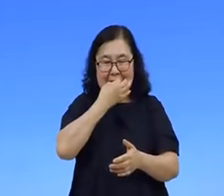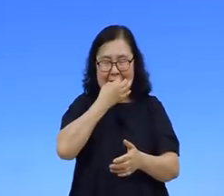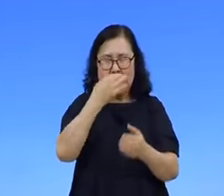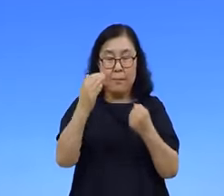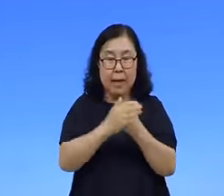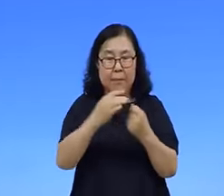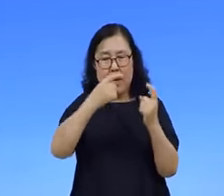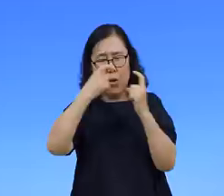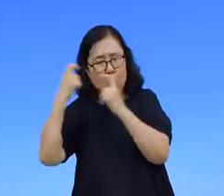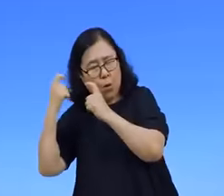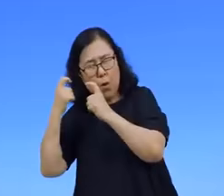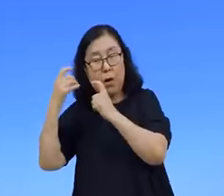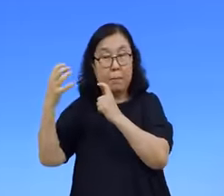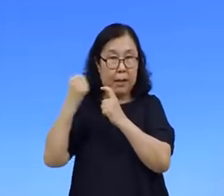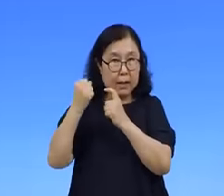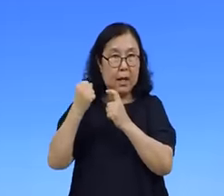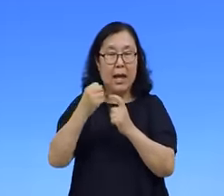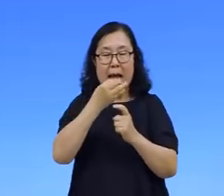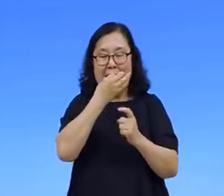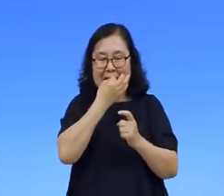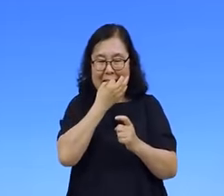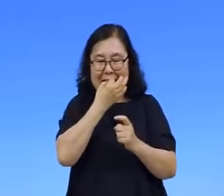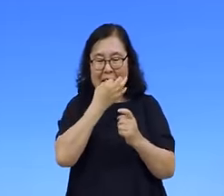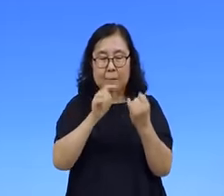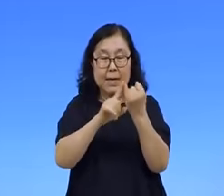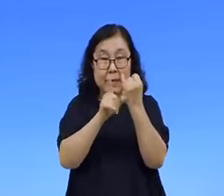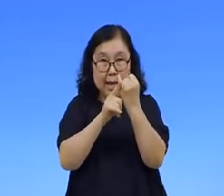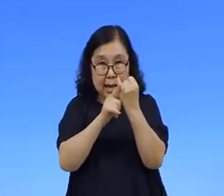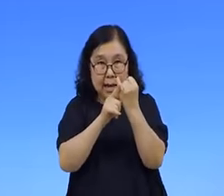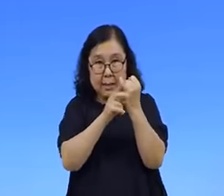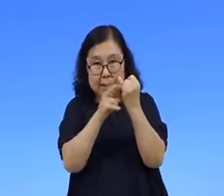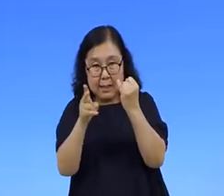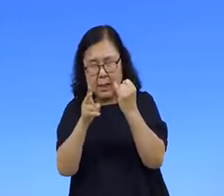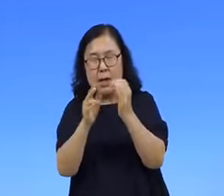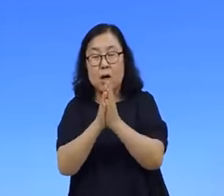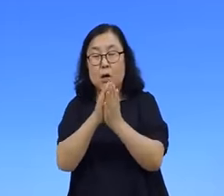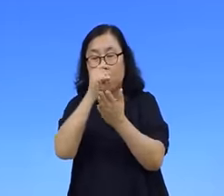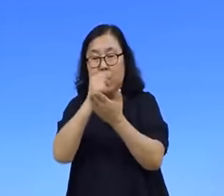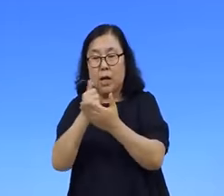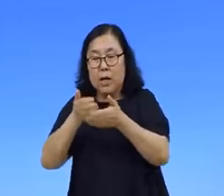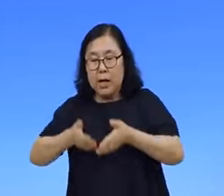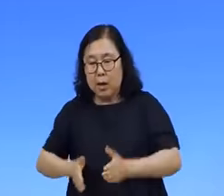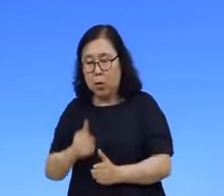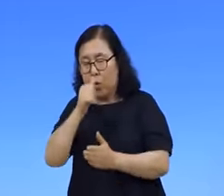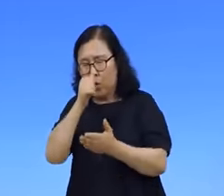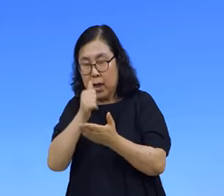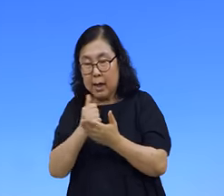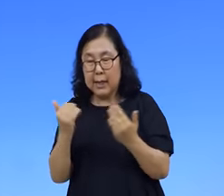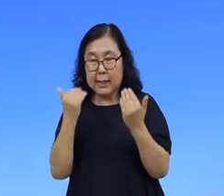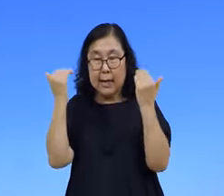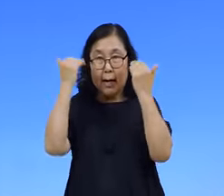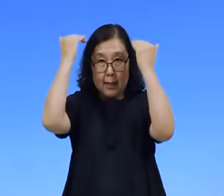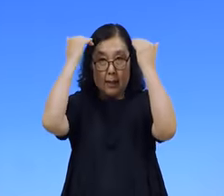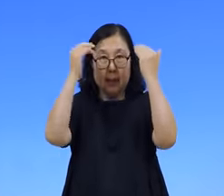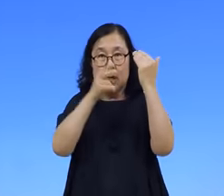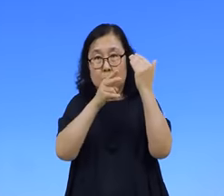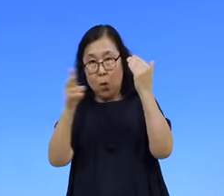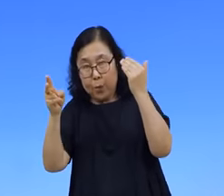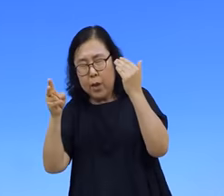끌려 미혹됨이니 욕심이 잉태한 즉 죄를 낳고 죄가 장성한 즉 사망을